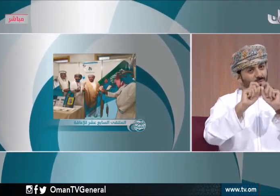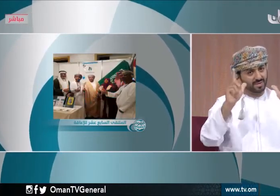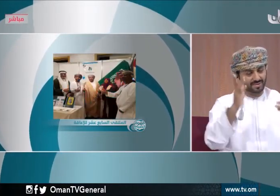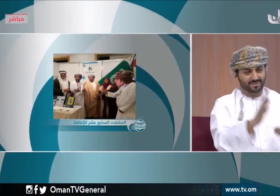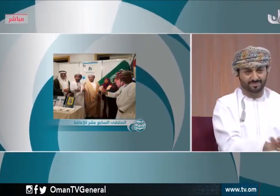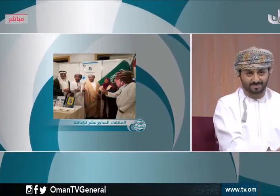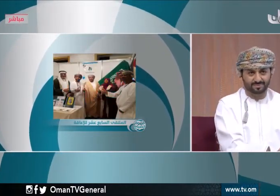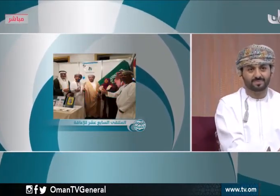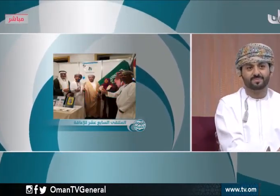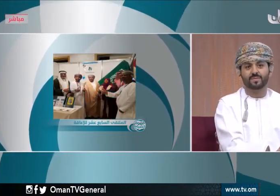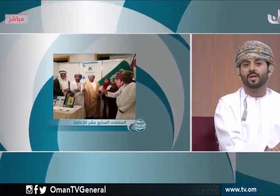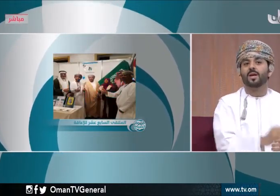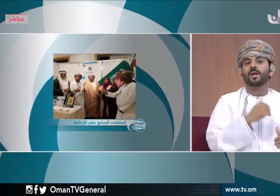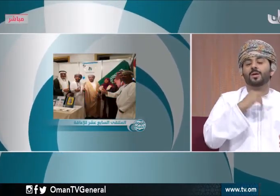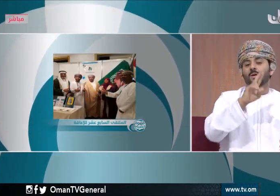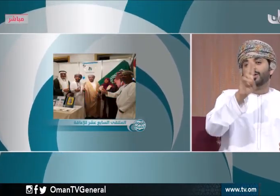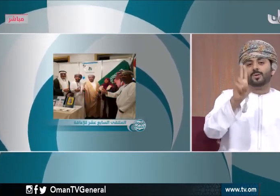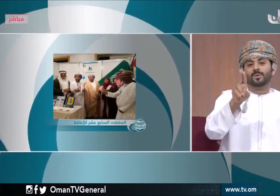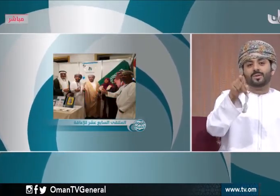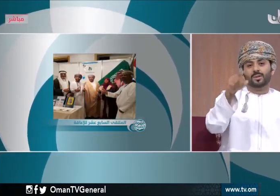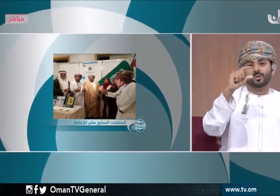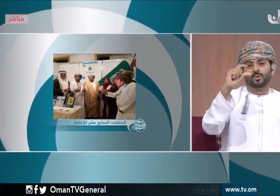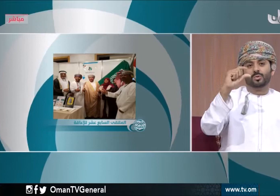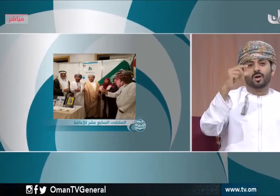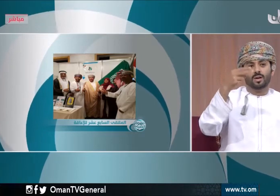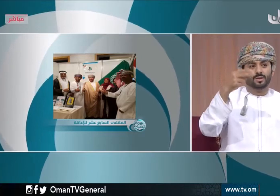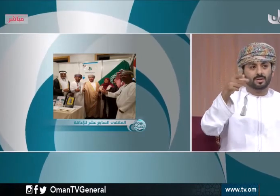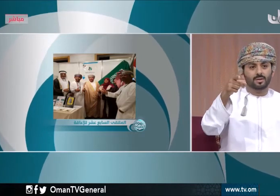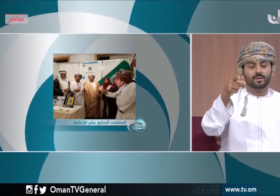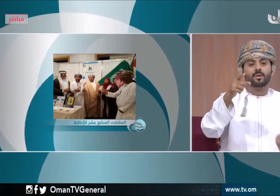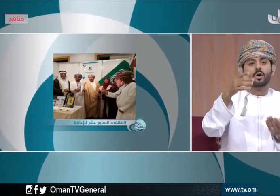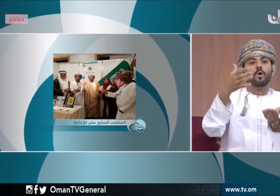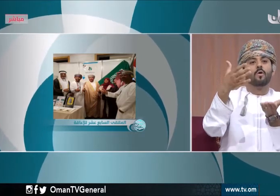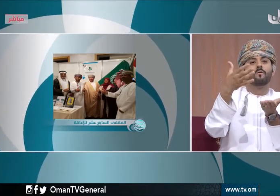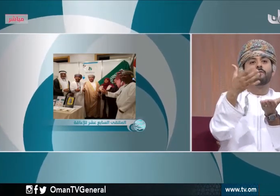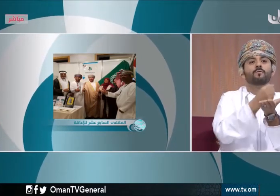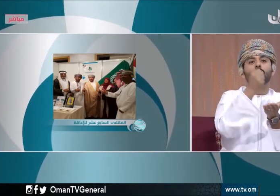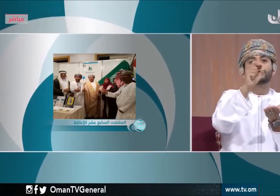الله بيكونوا مترجمين في المستقبل بسهولة التواصل معهم. سؤالي لك دكتورة،